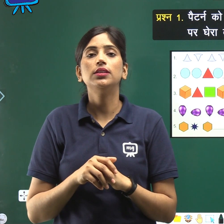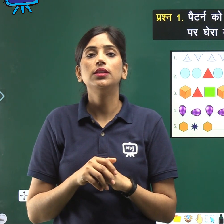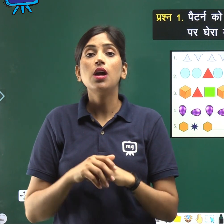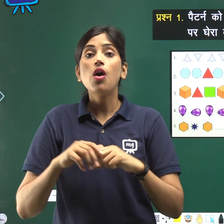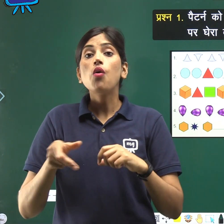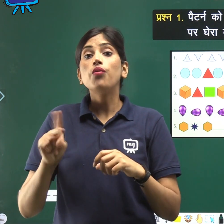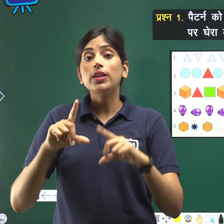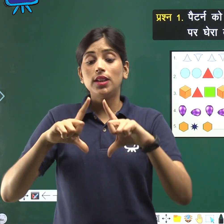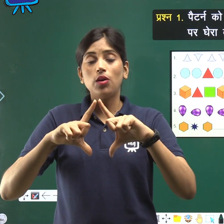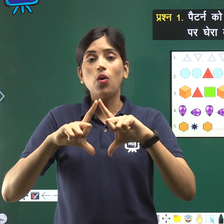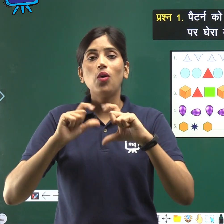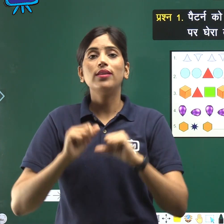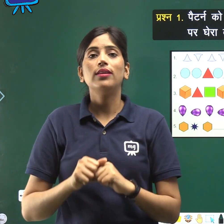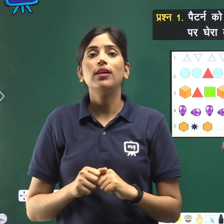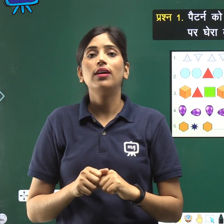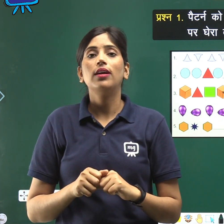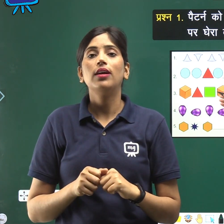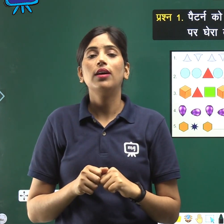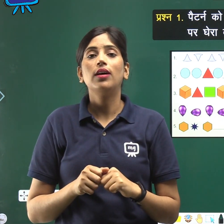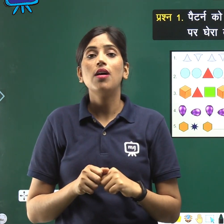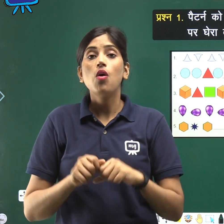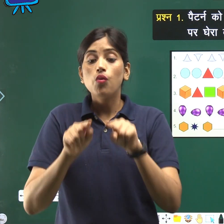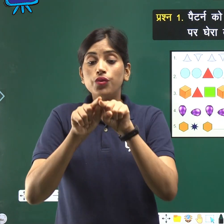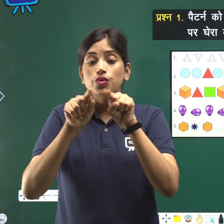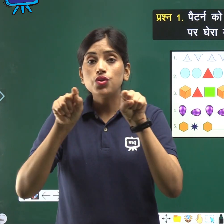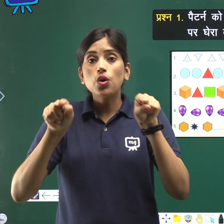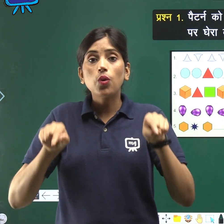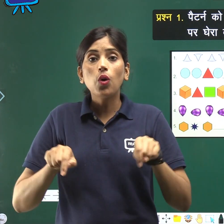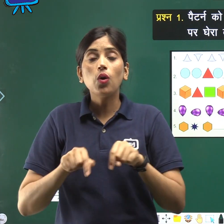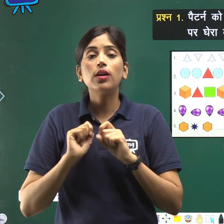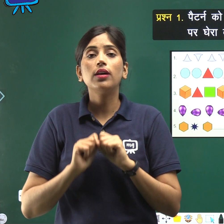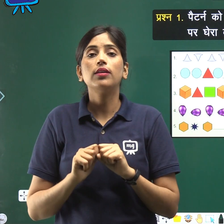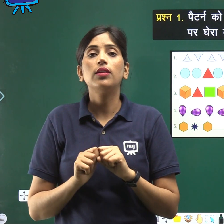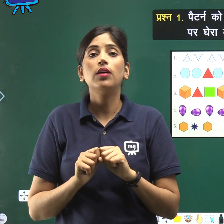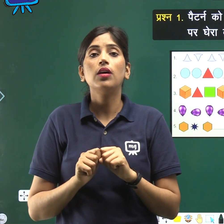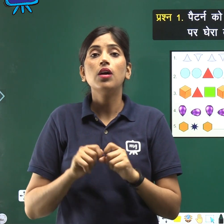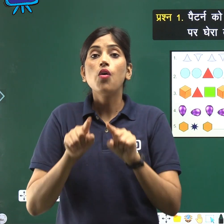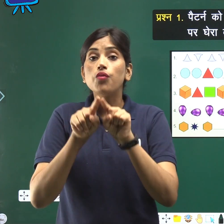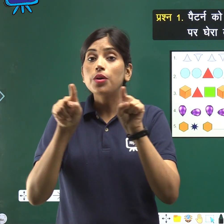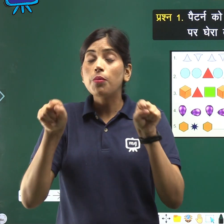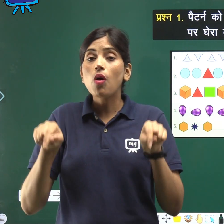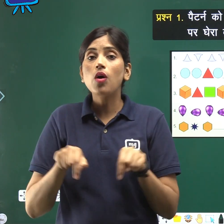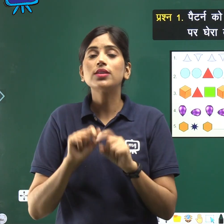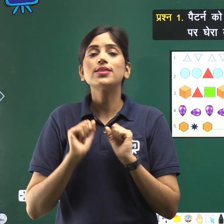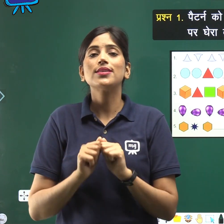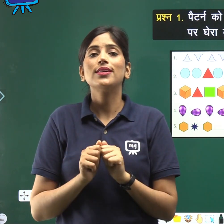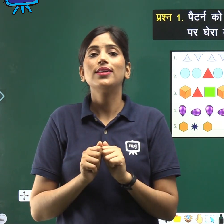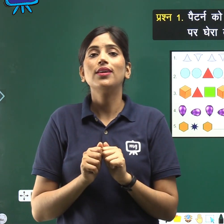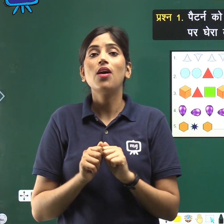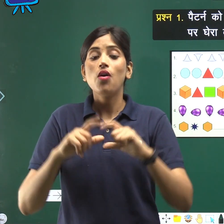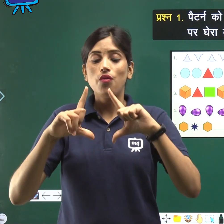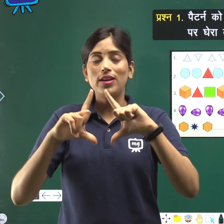फिर त्रिकोण, फिर चौकोर, फिर बॉक्स,